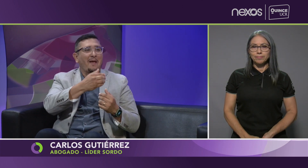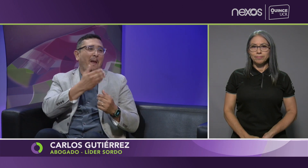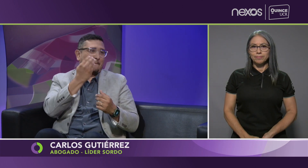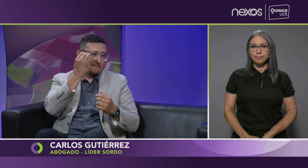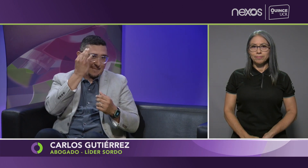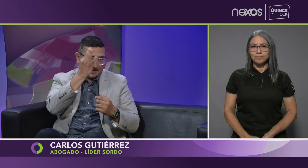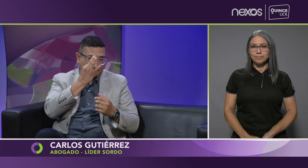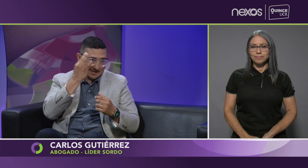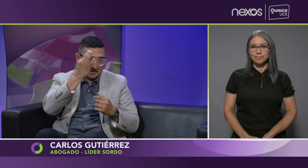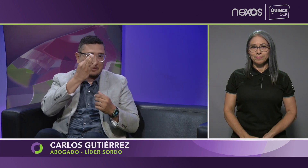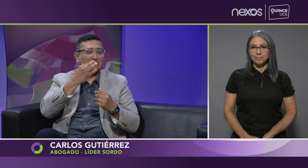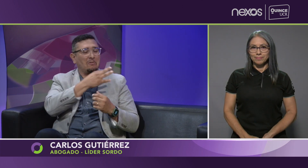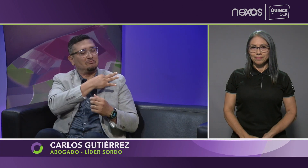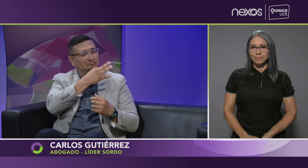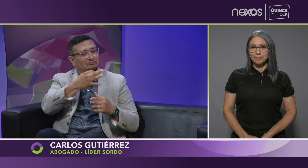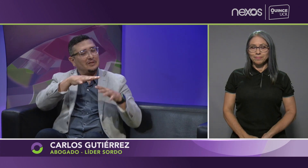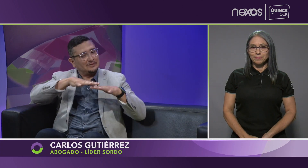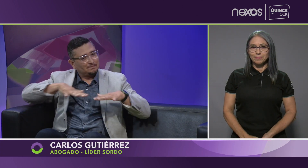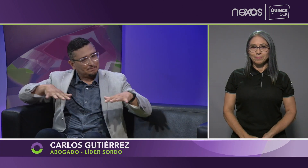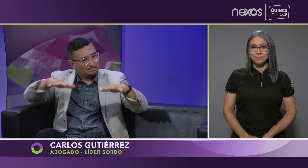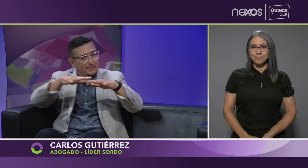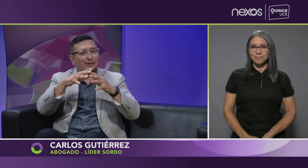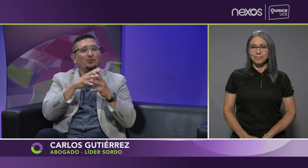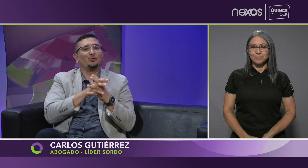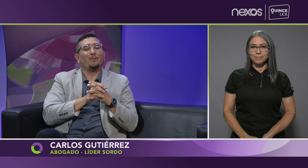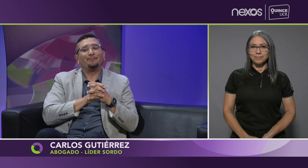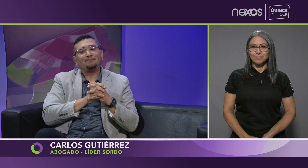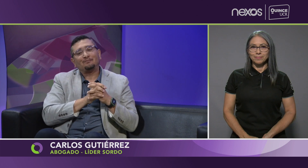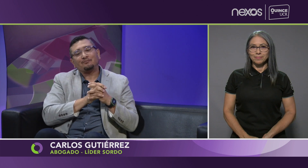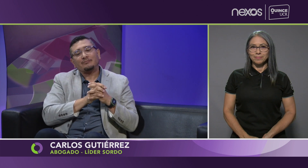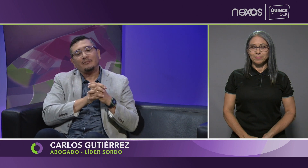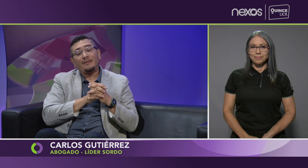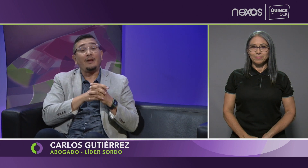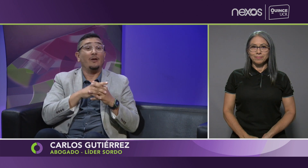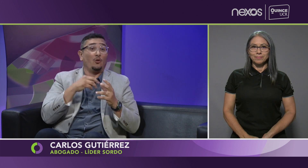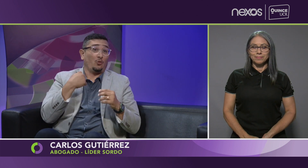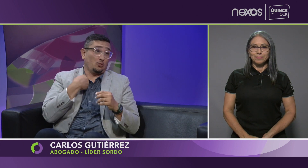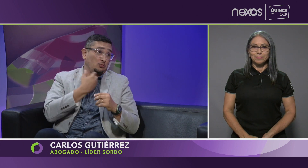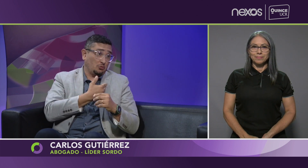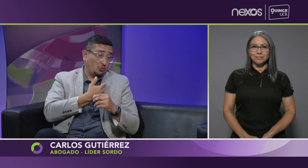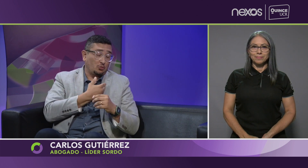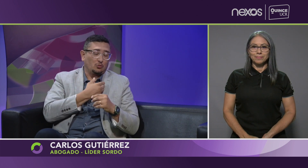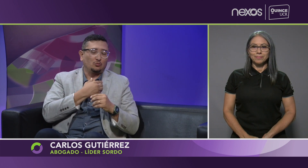Muchas gracias a usted, María Fernanda, por haberme invitado en este espacio.